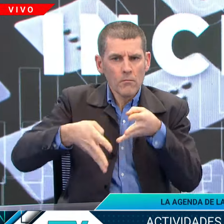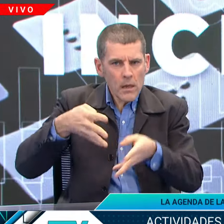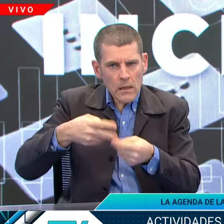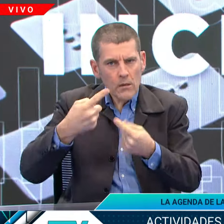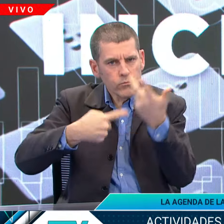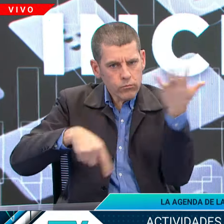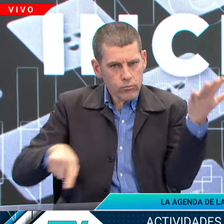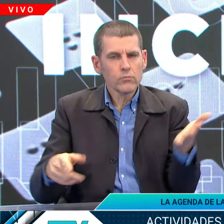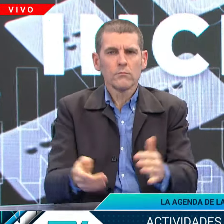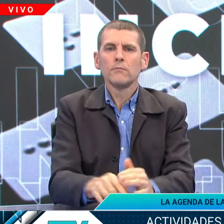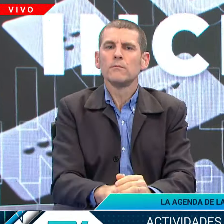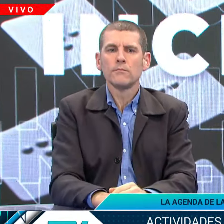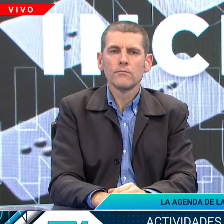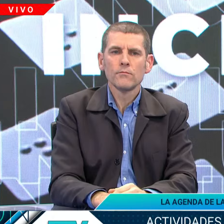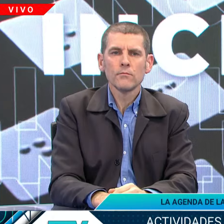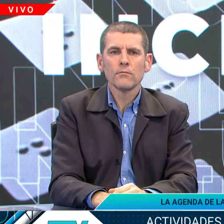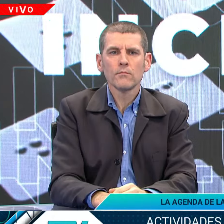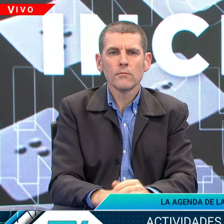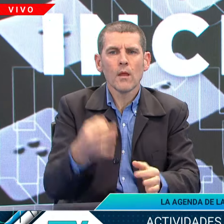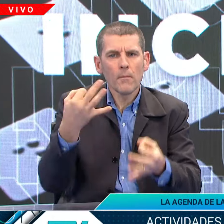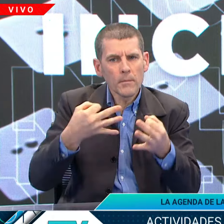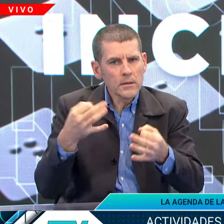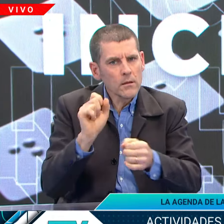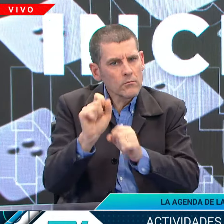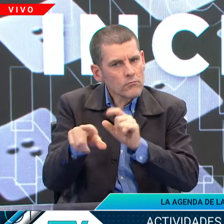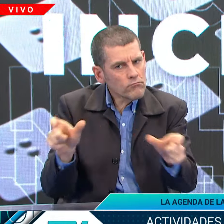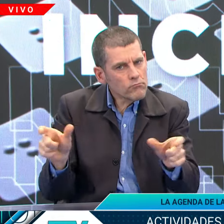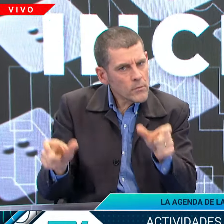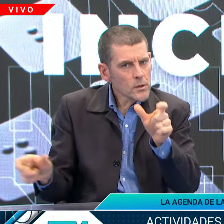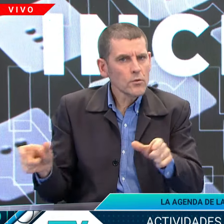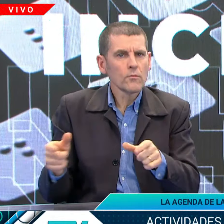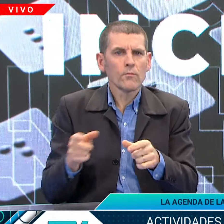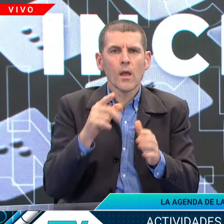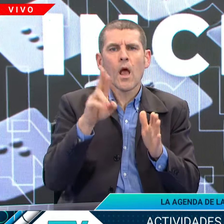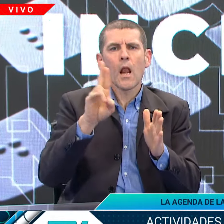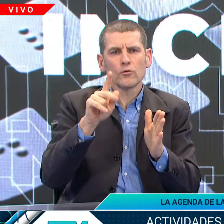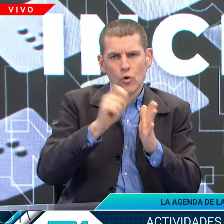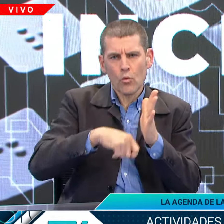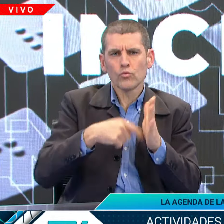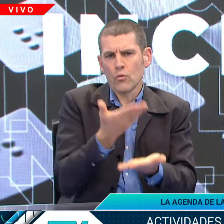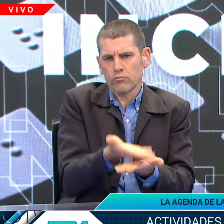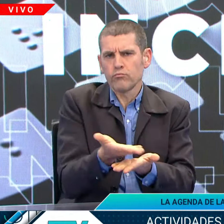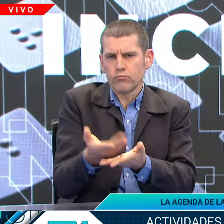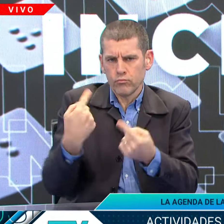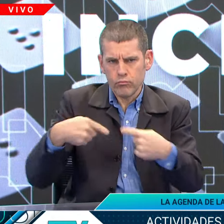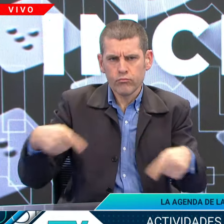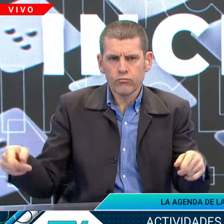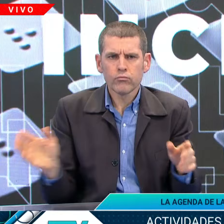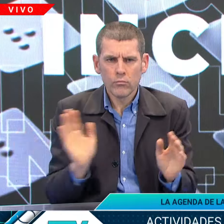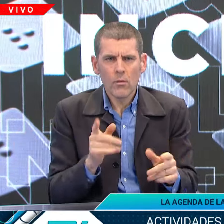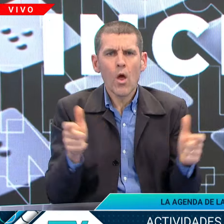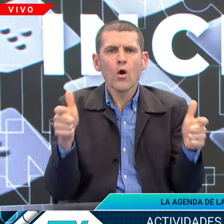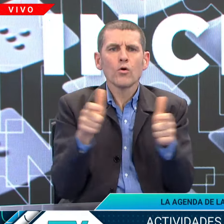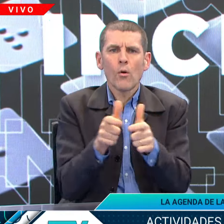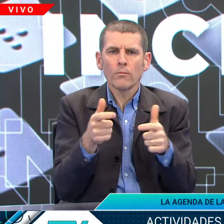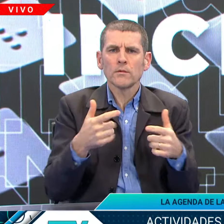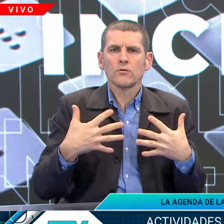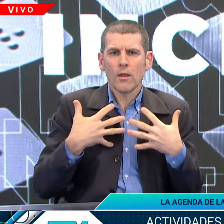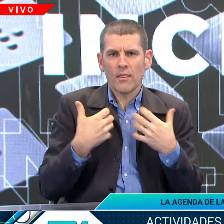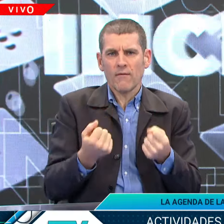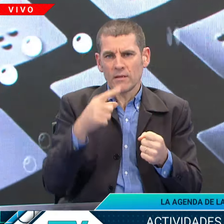infraestructura especial, así como otros proyectos de resolución. Por su parte, la Comisión de Defensa Nacional